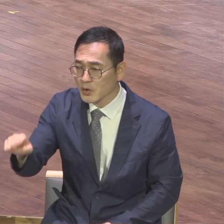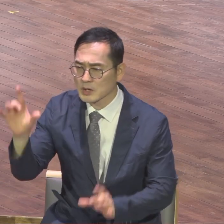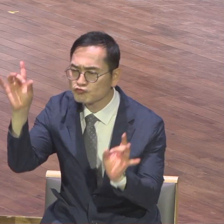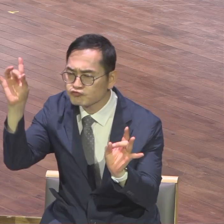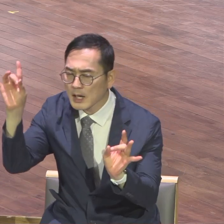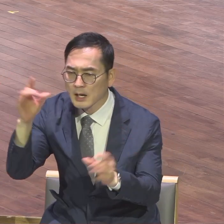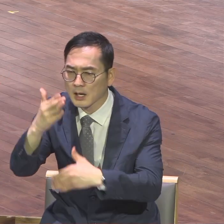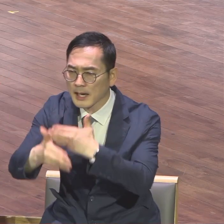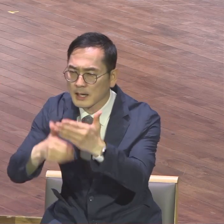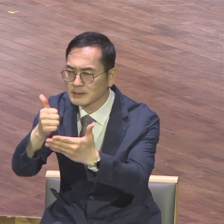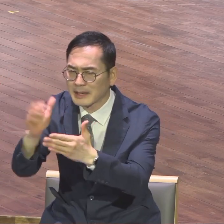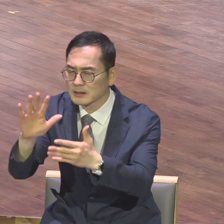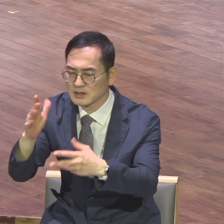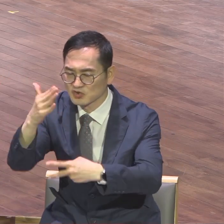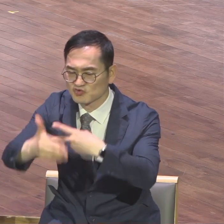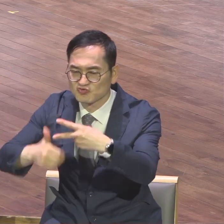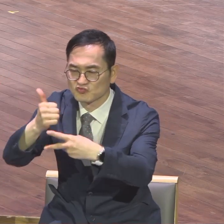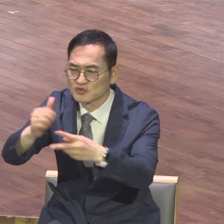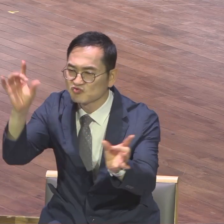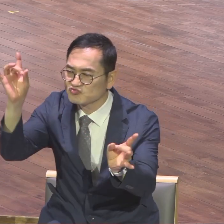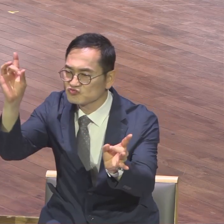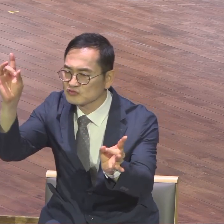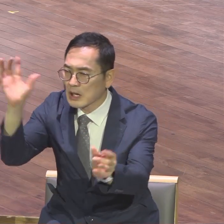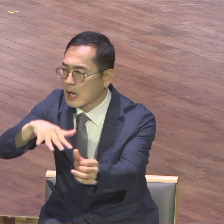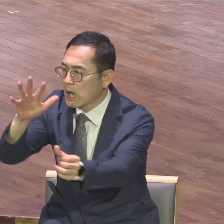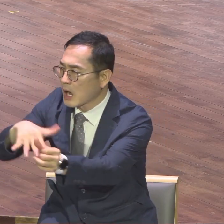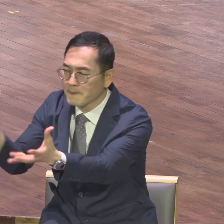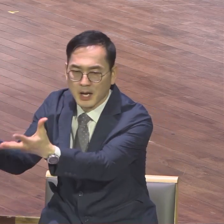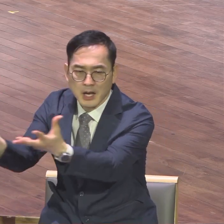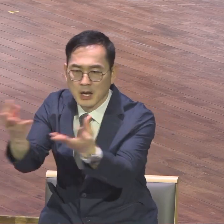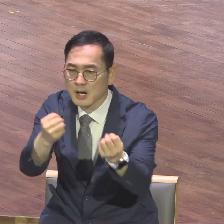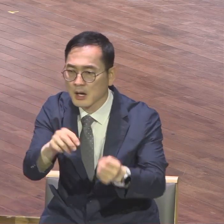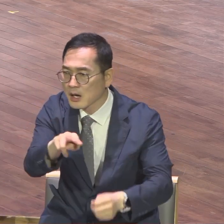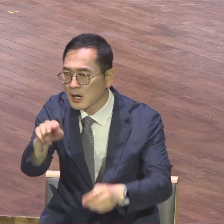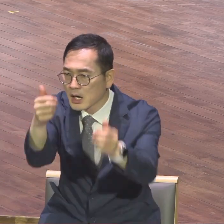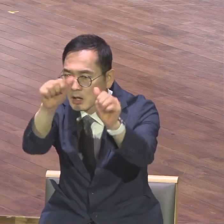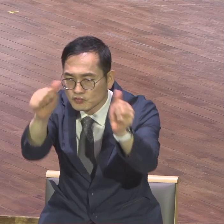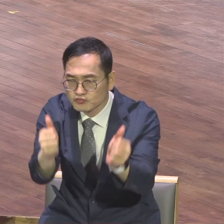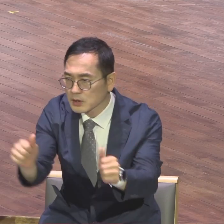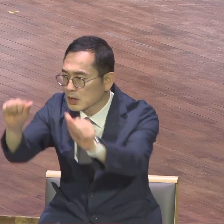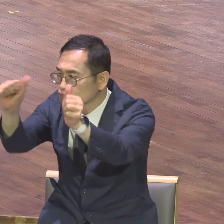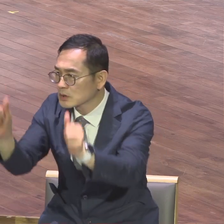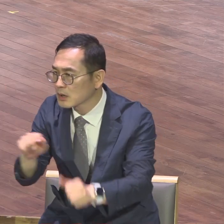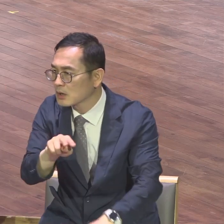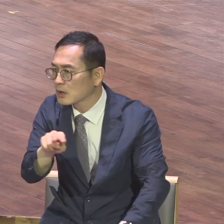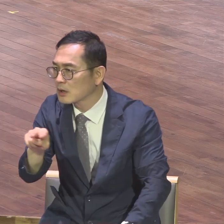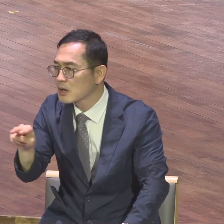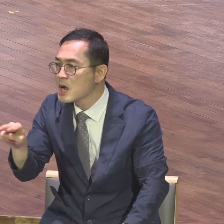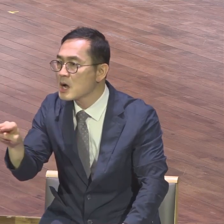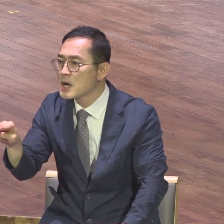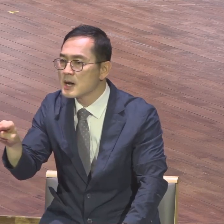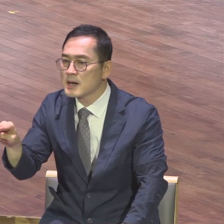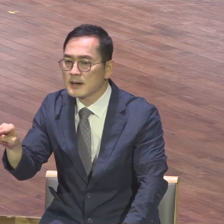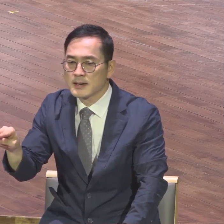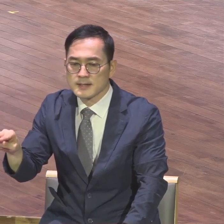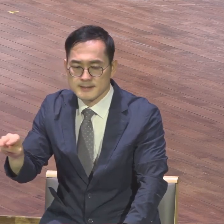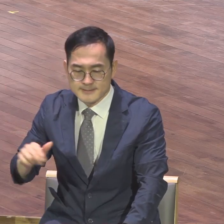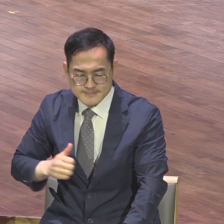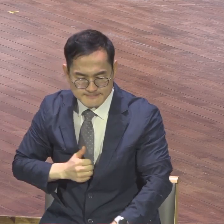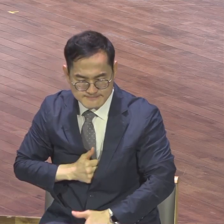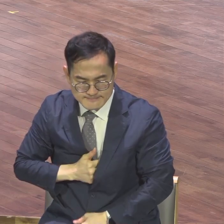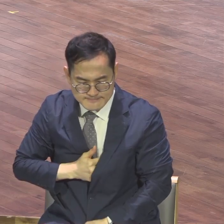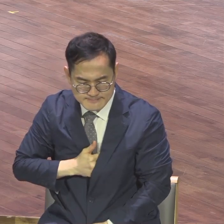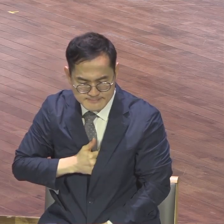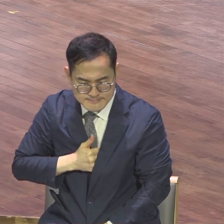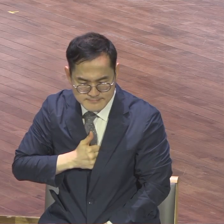가득 찼어요. 우상들을 엄청 많이 만드는 걸 보면서 바울 속에 큰 분노가 나왔어요.